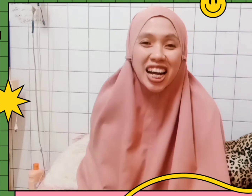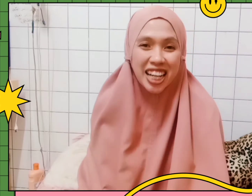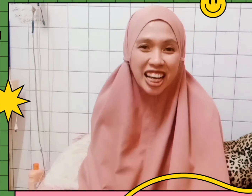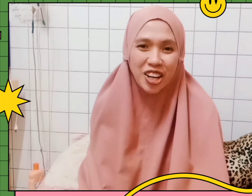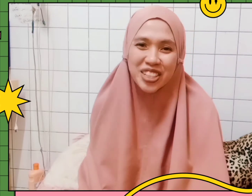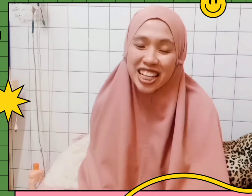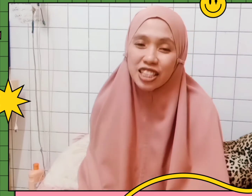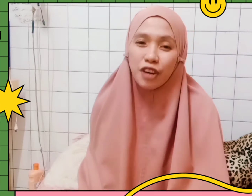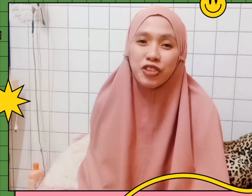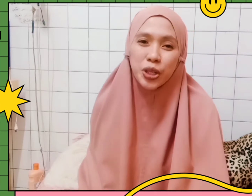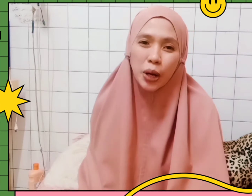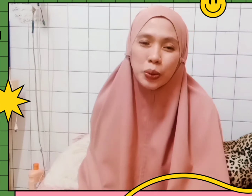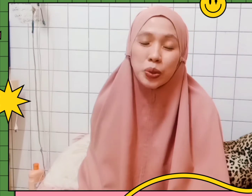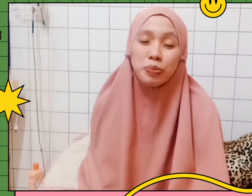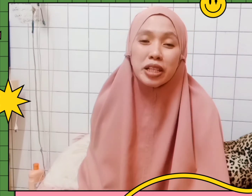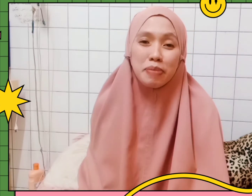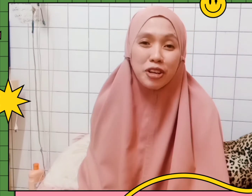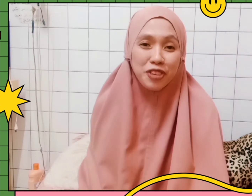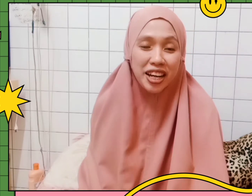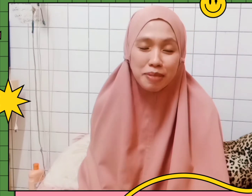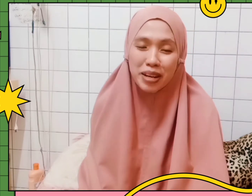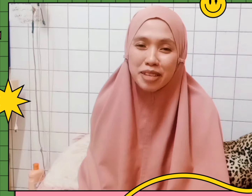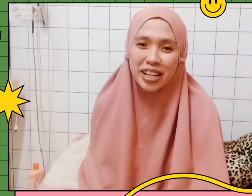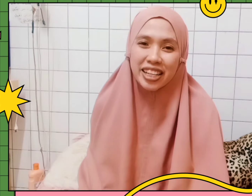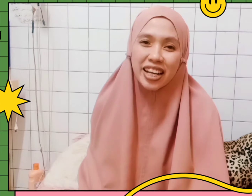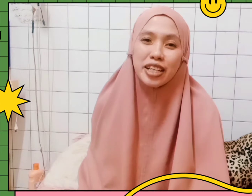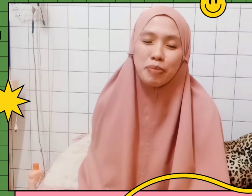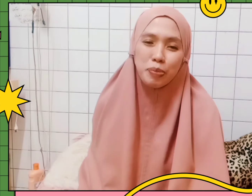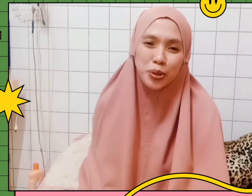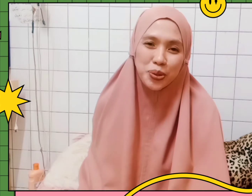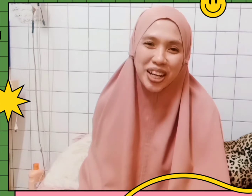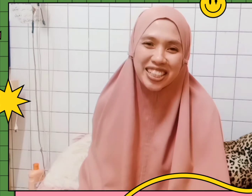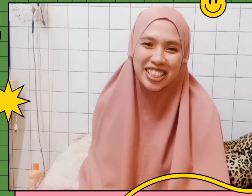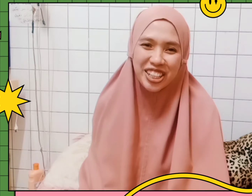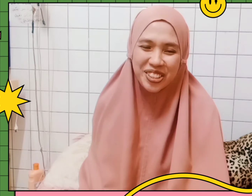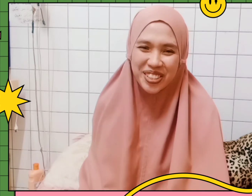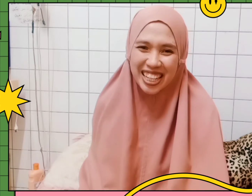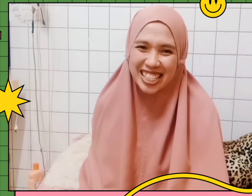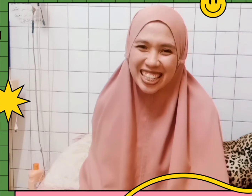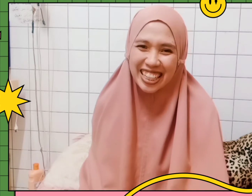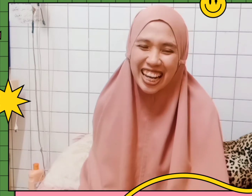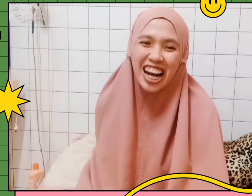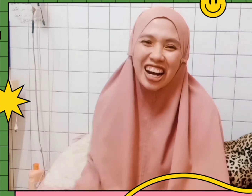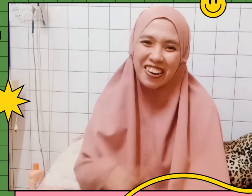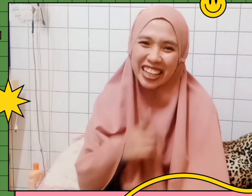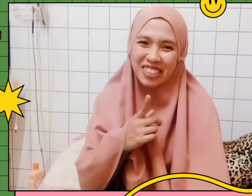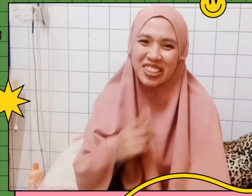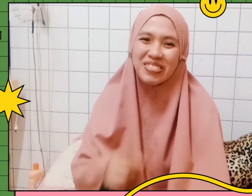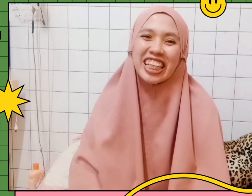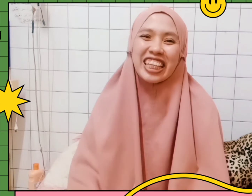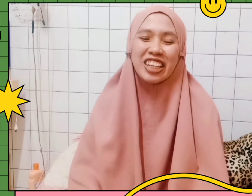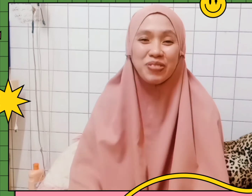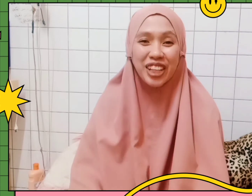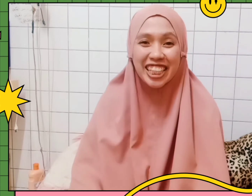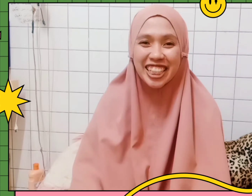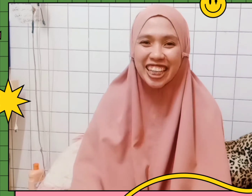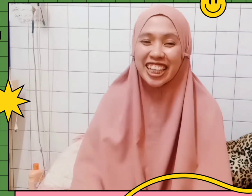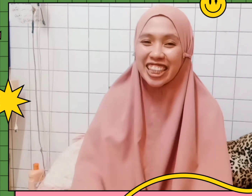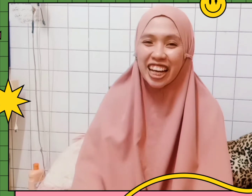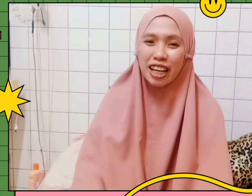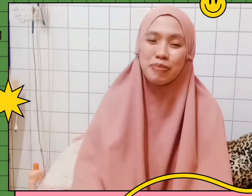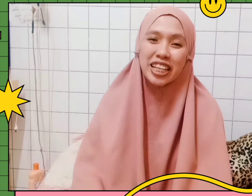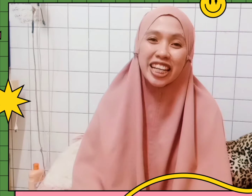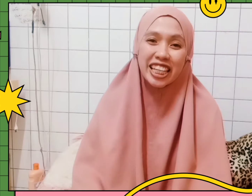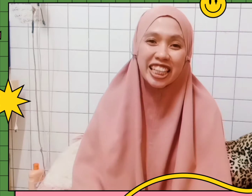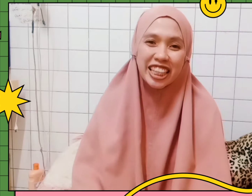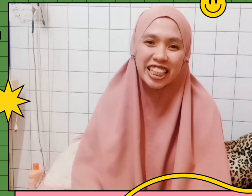punya, kalau dirasa video aku tuh bermanfaat bagi mereka yang membutuhkan di luar sana. Oke teman-teman, kita langsung mulai aja ya.